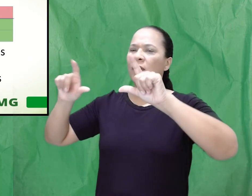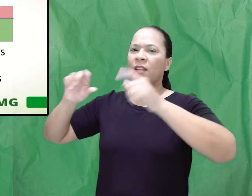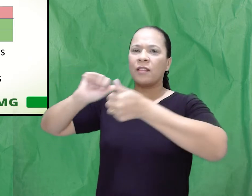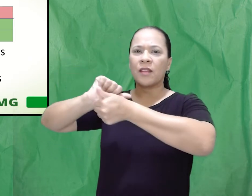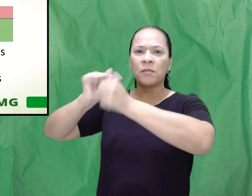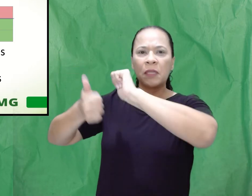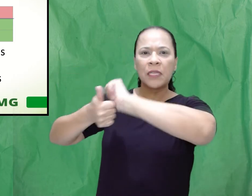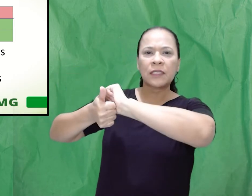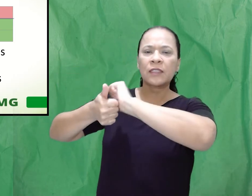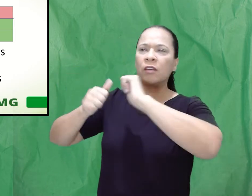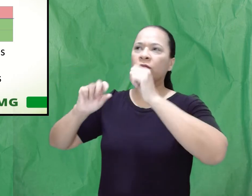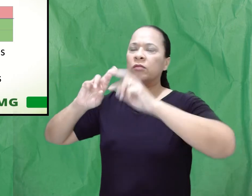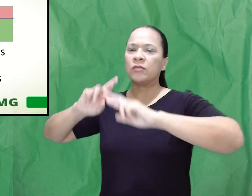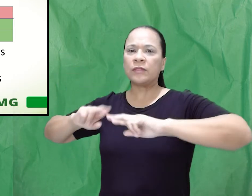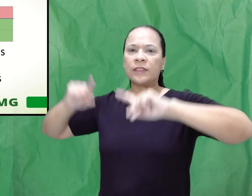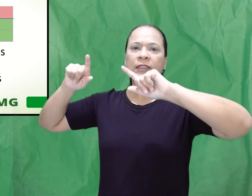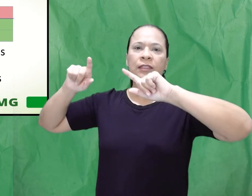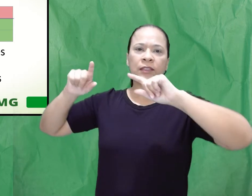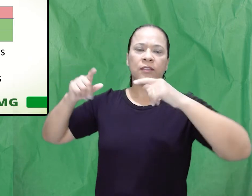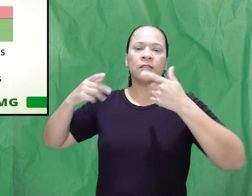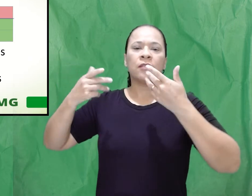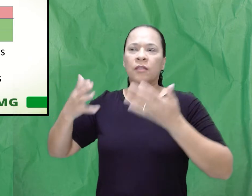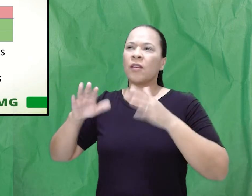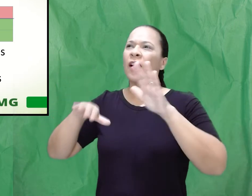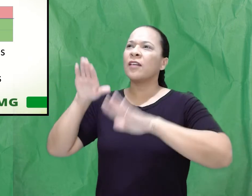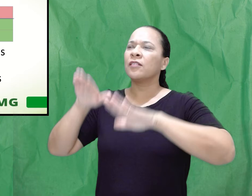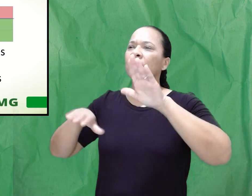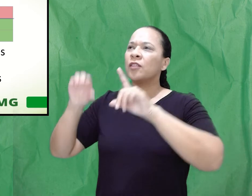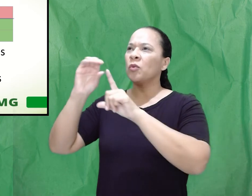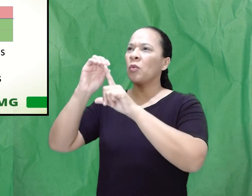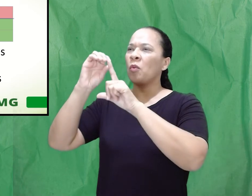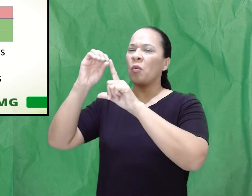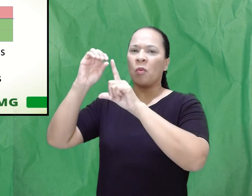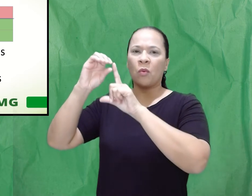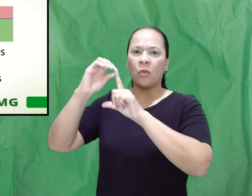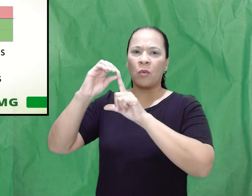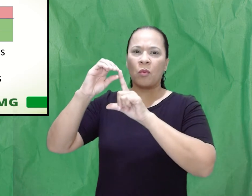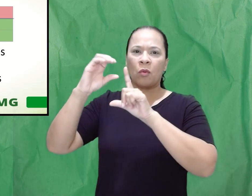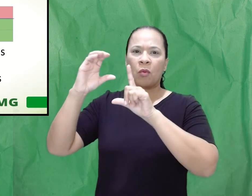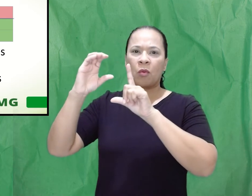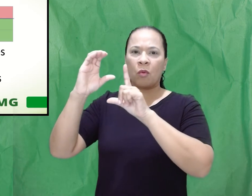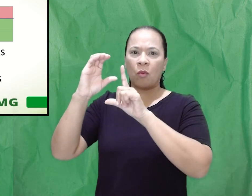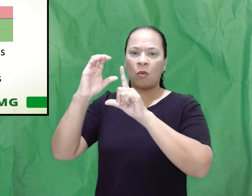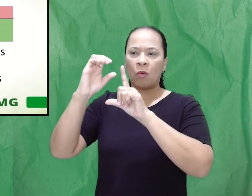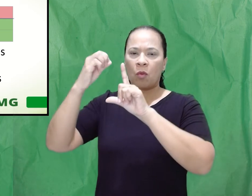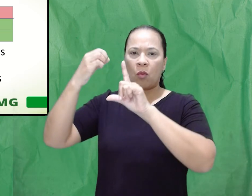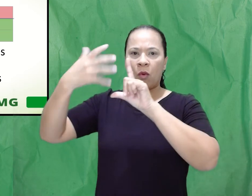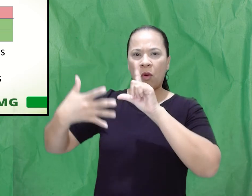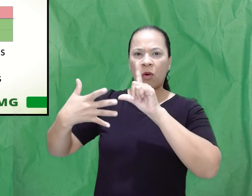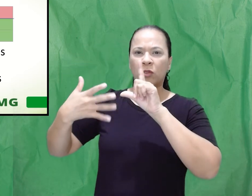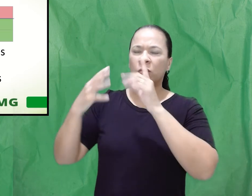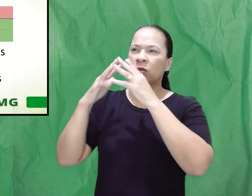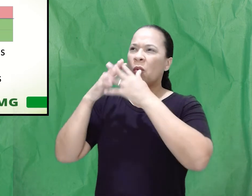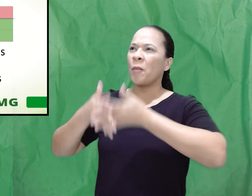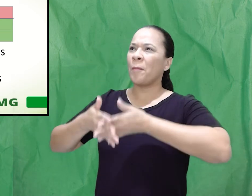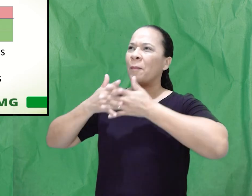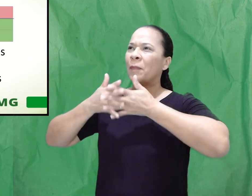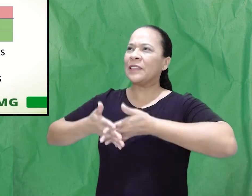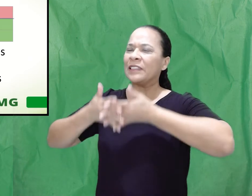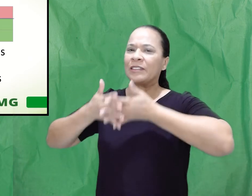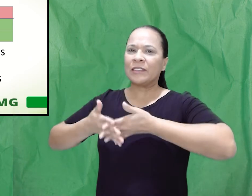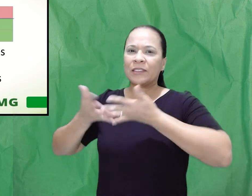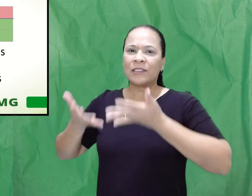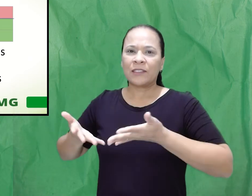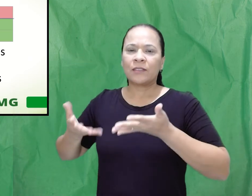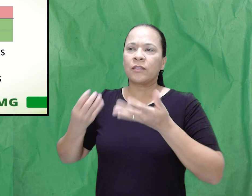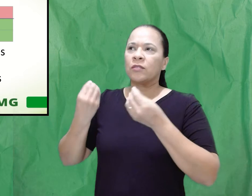adaptação de telas diferentes. O código fica bastante complexo fazendo dessa maneira, utilizando o table. Também eu